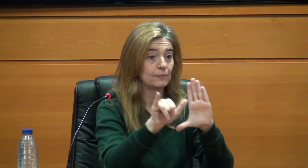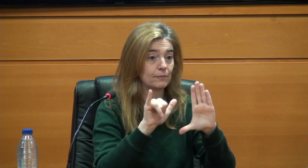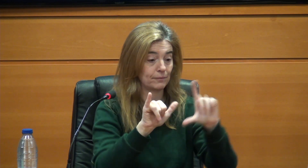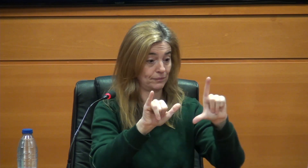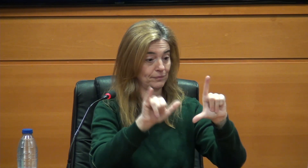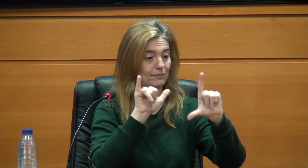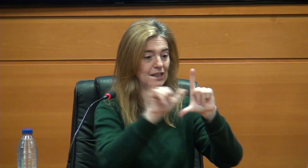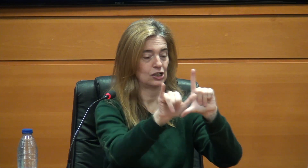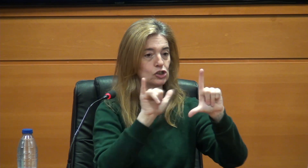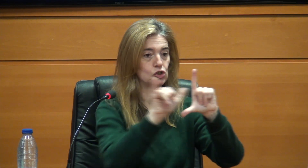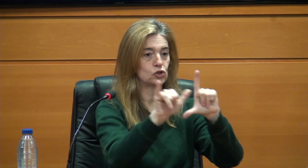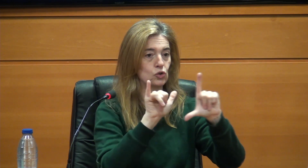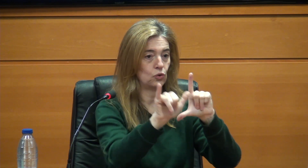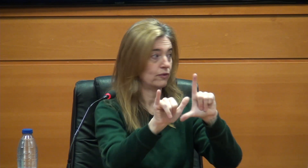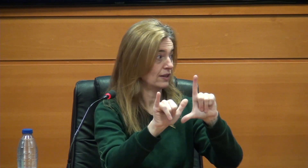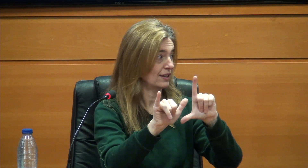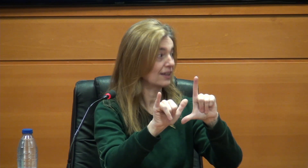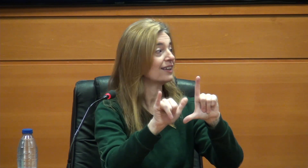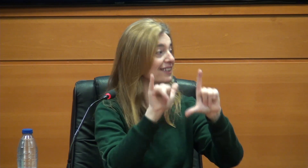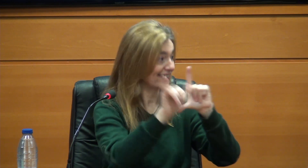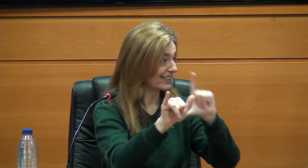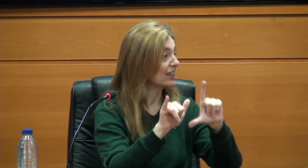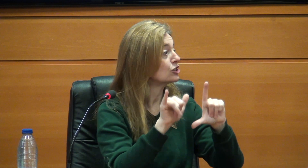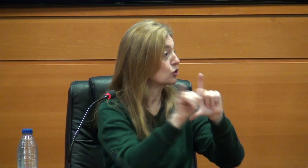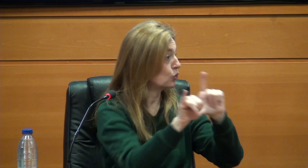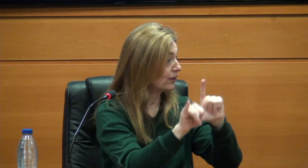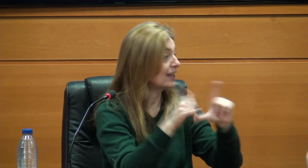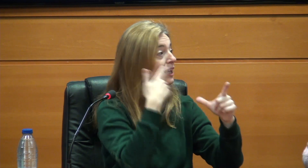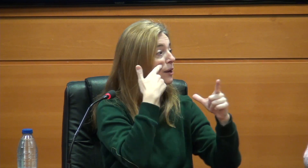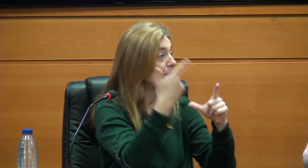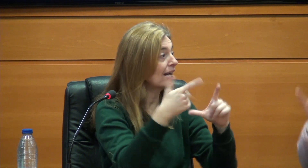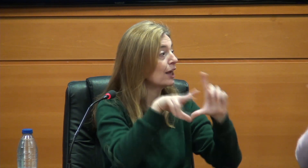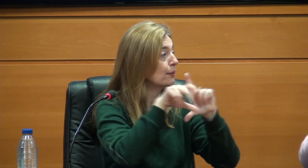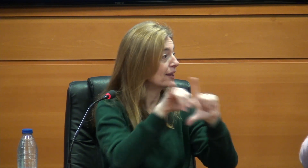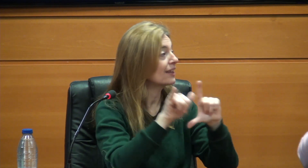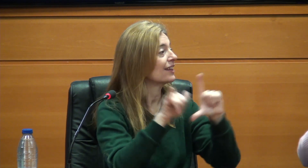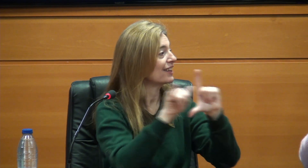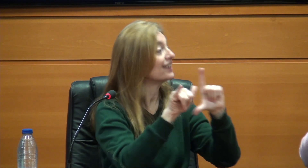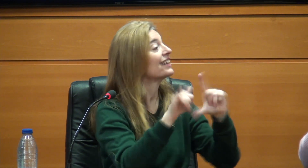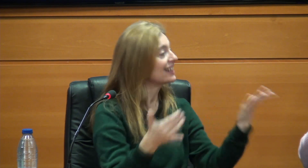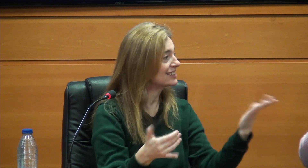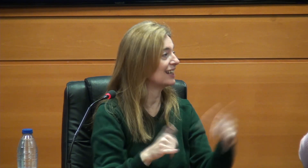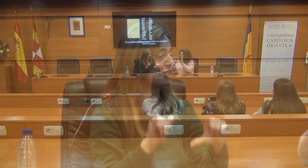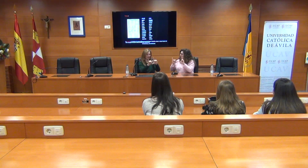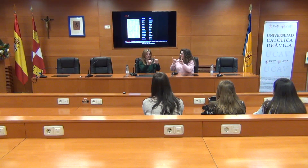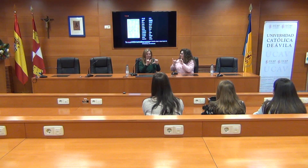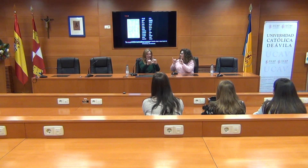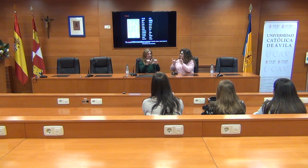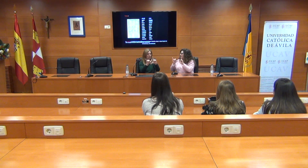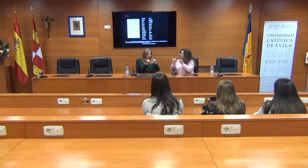es más fácil mirar en internet porque hay muchos vídeos Como por ejemplo en YouTube que este es el signo